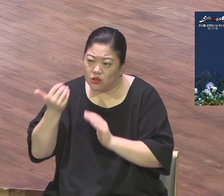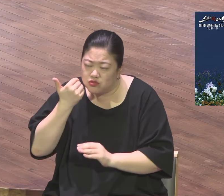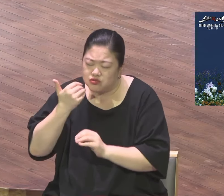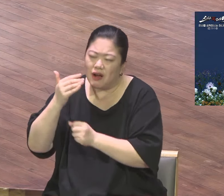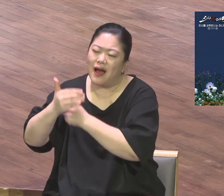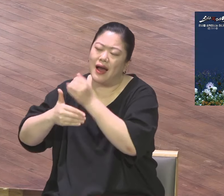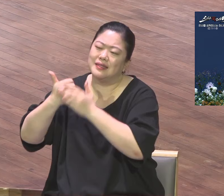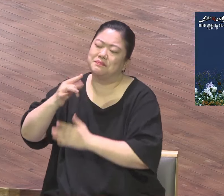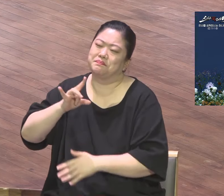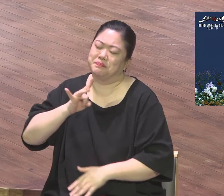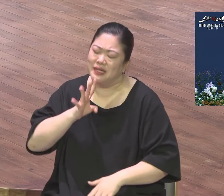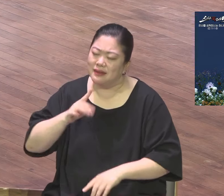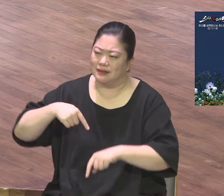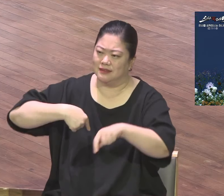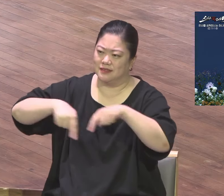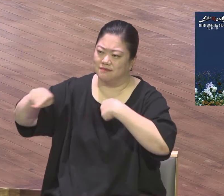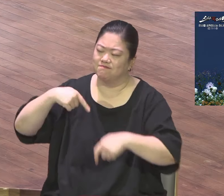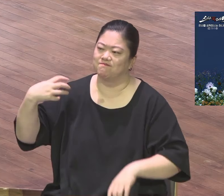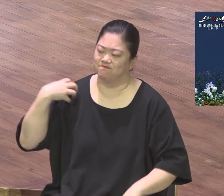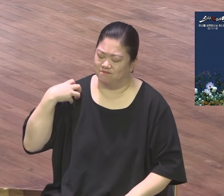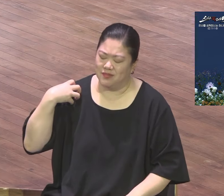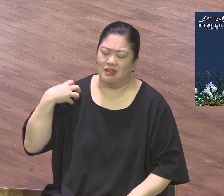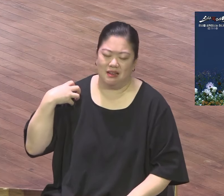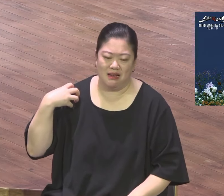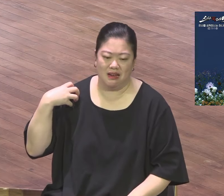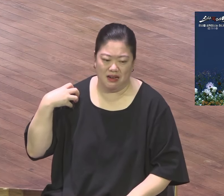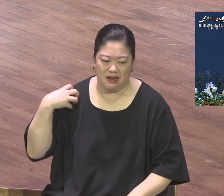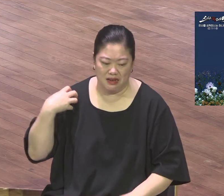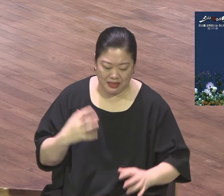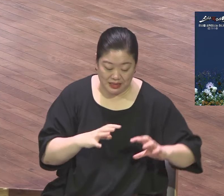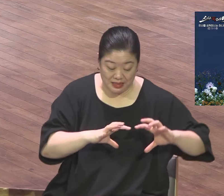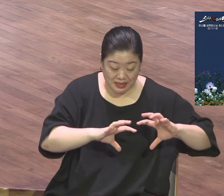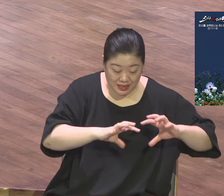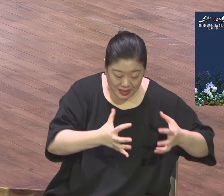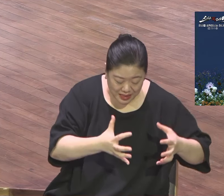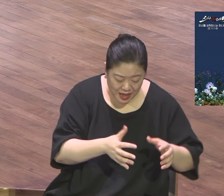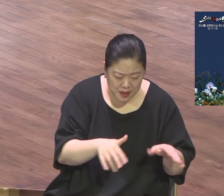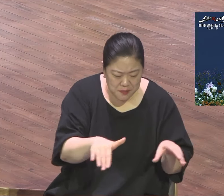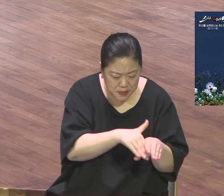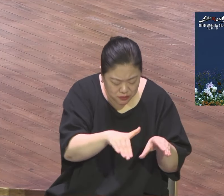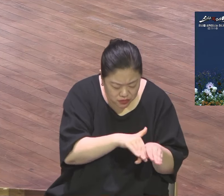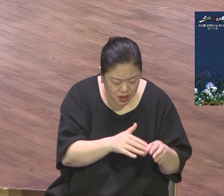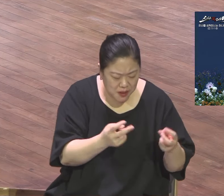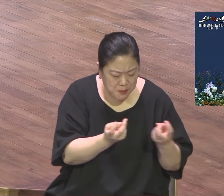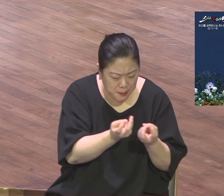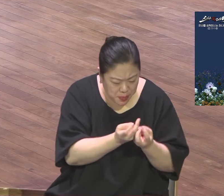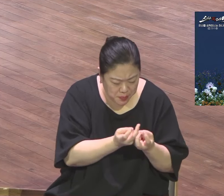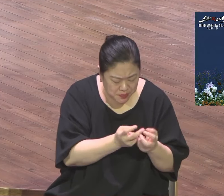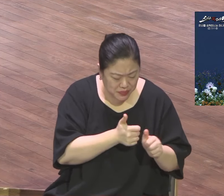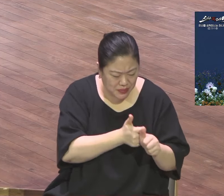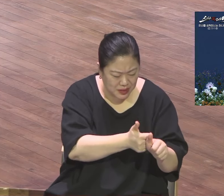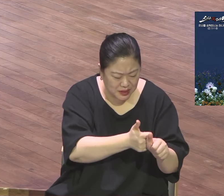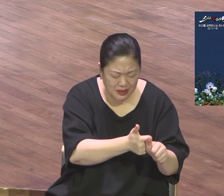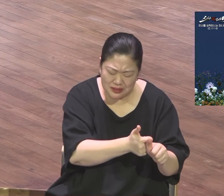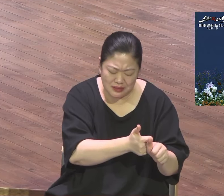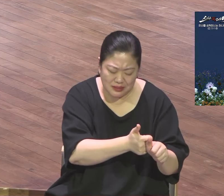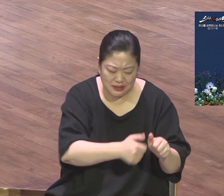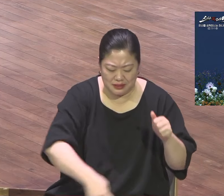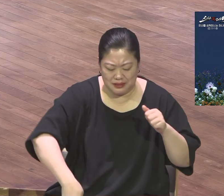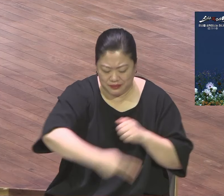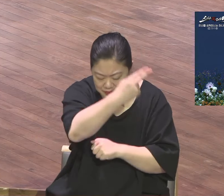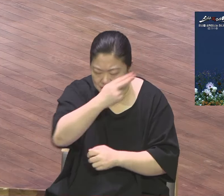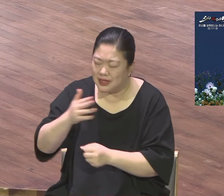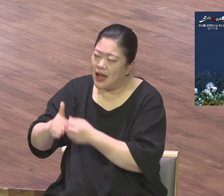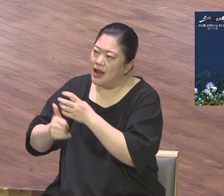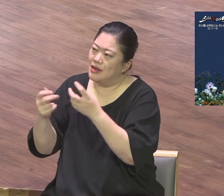아버지라는 사실을 믿고 세상 사람들과 차원이 다른 삶을 살며 생명적 역동을